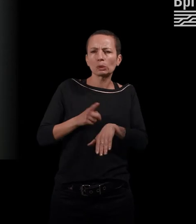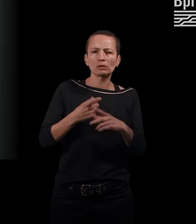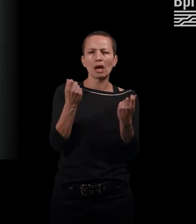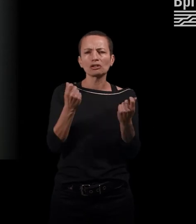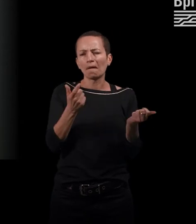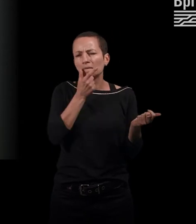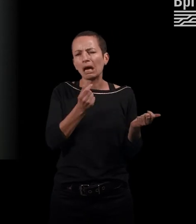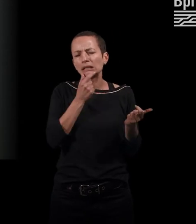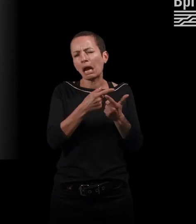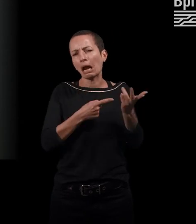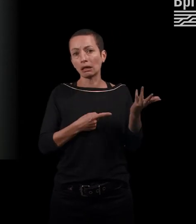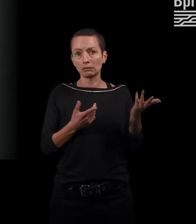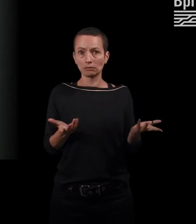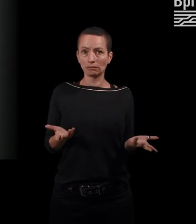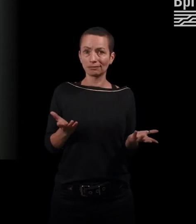l'argent facile, etc.